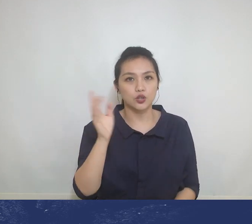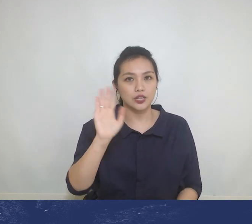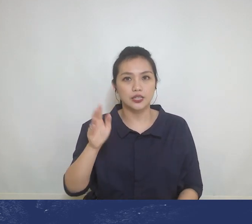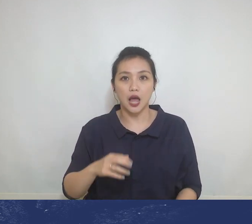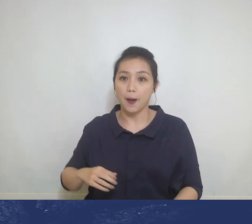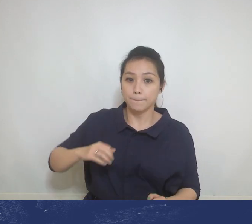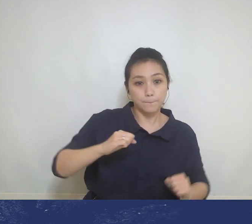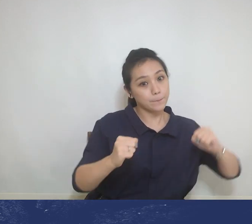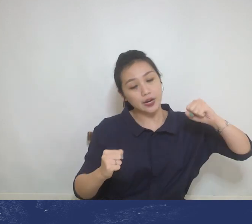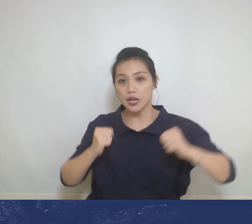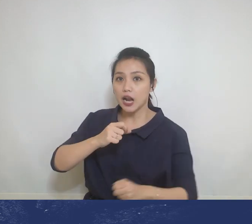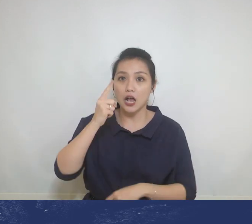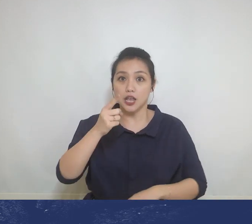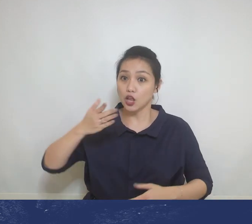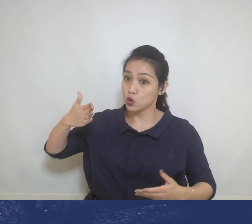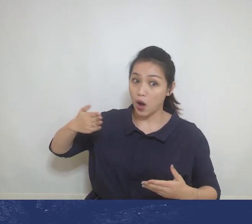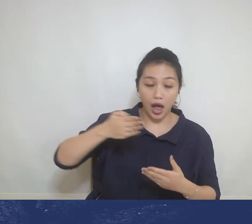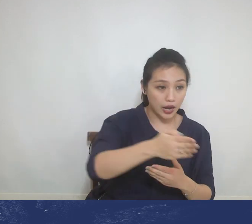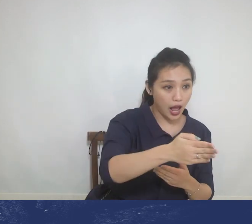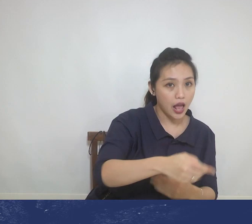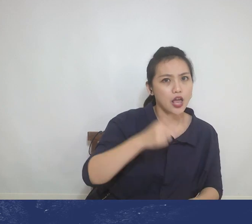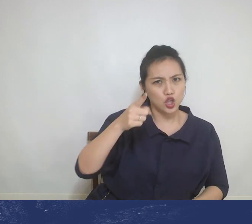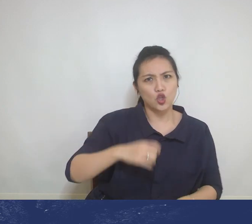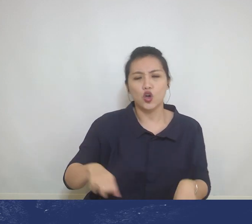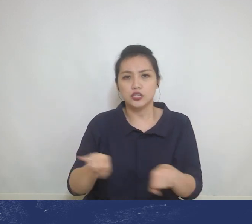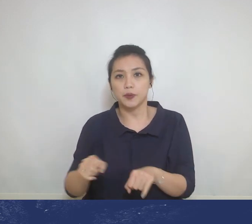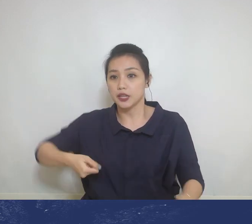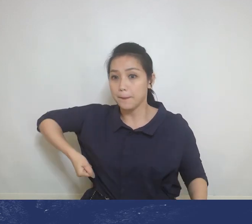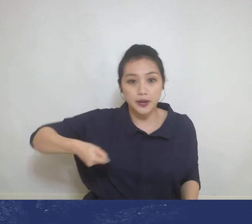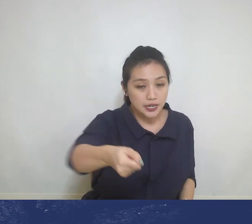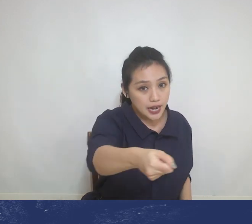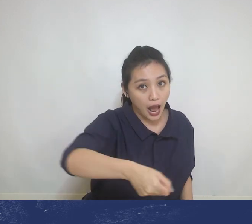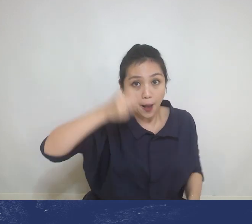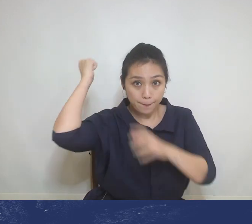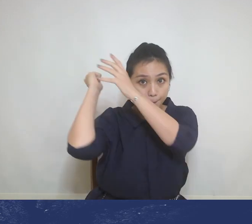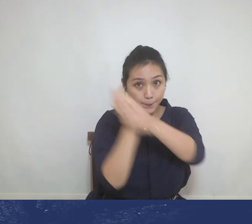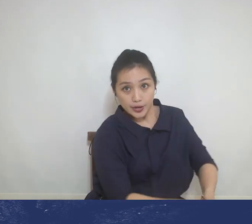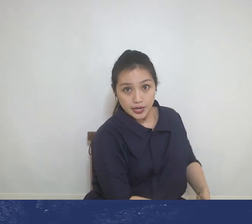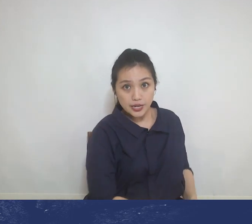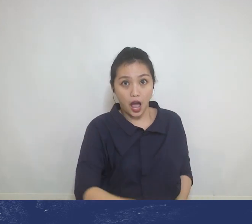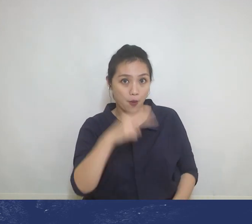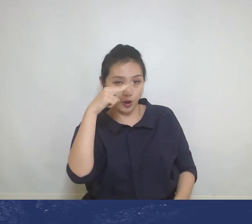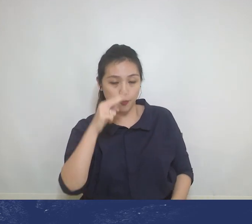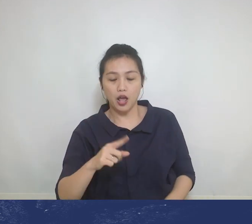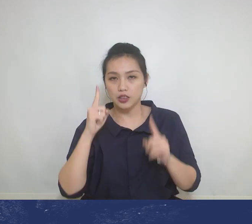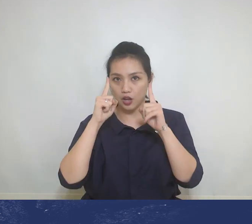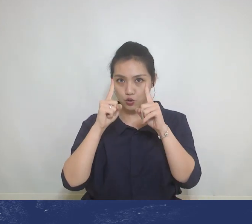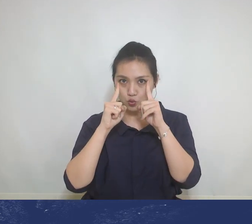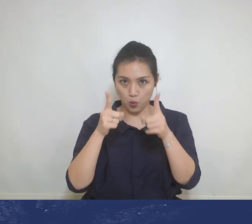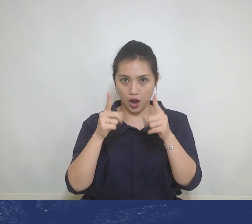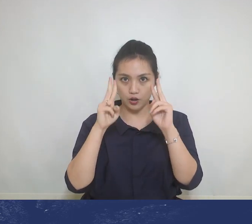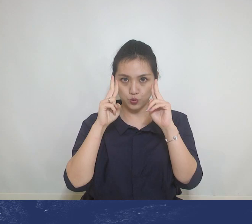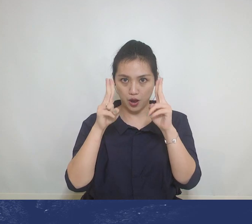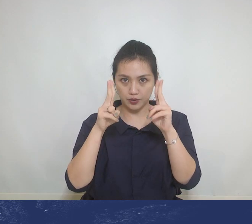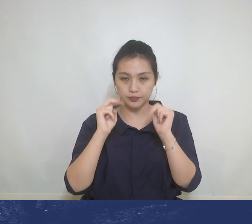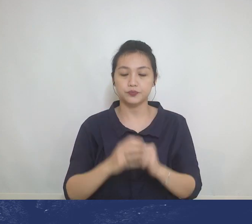bergerak cuma di satu arah. Visi itu benar-benar kayak pedang bermata dua. Dia pergi keluar, dia pergi ke dalam. Hidup saya